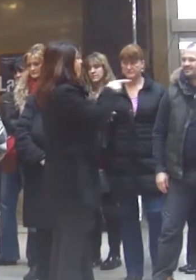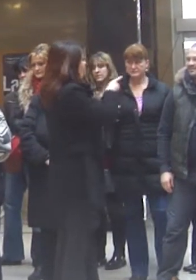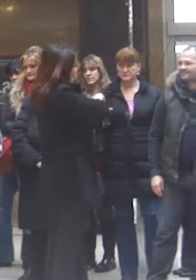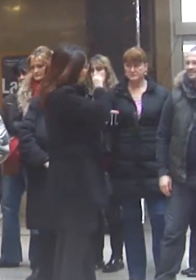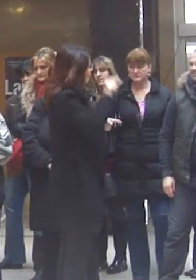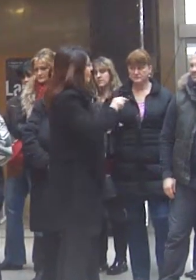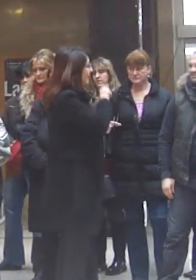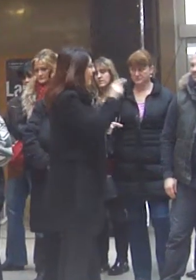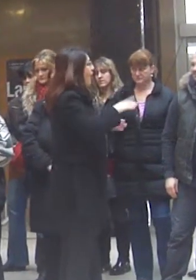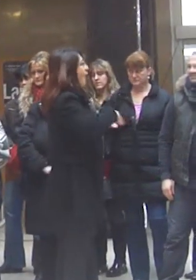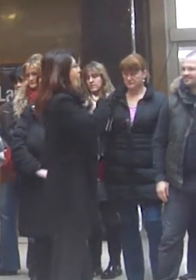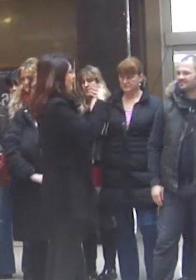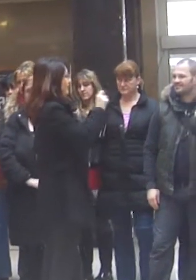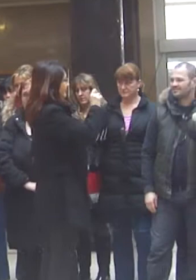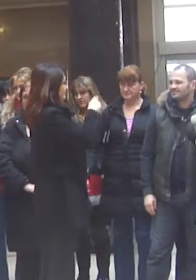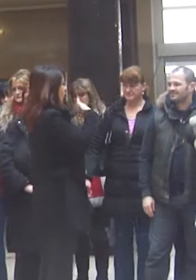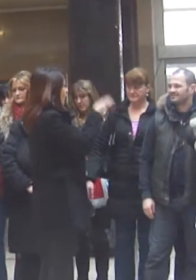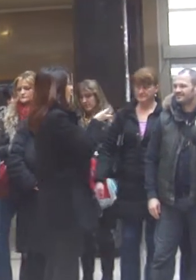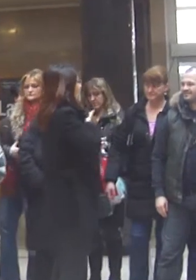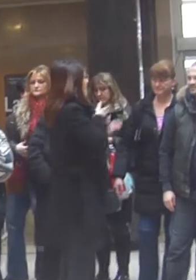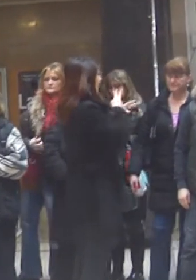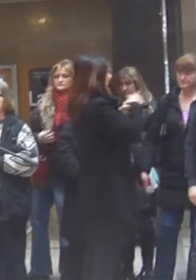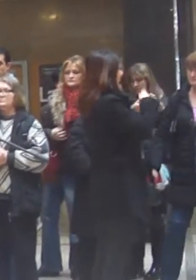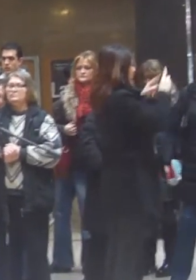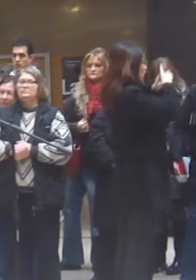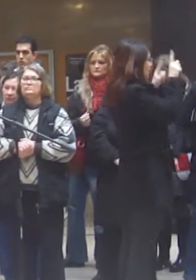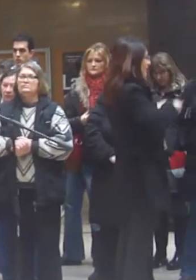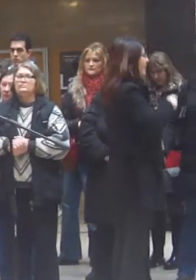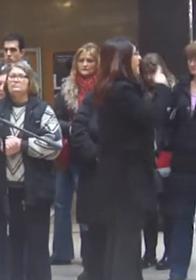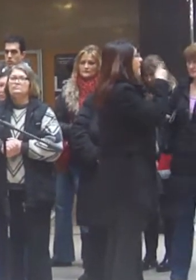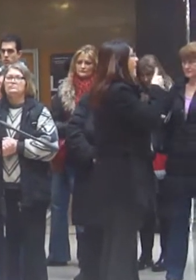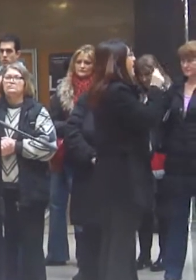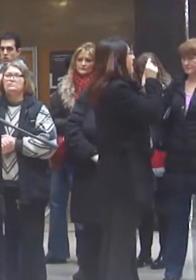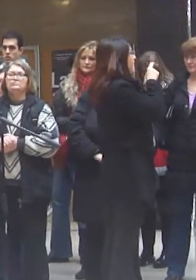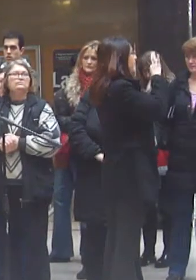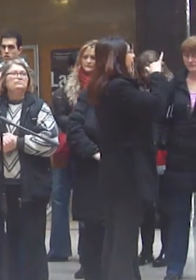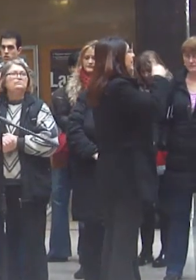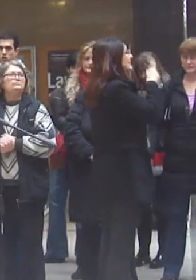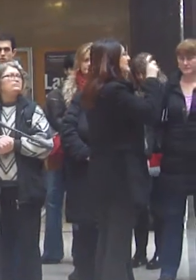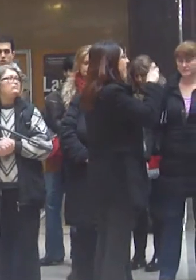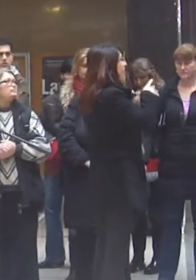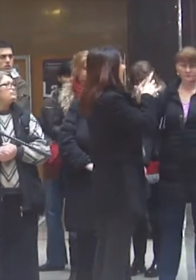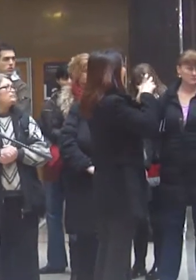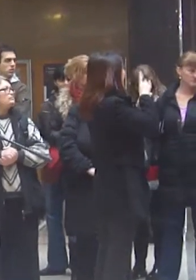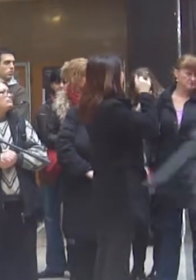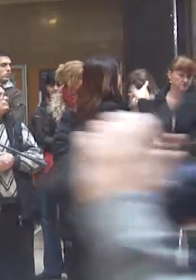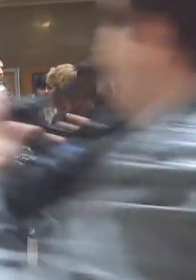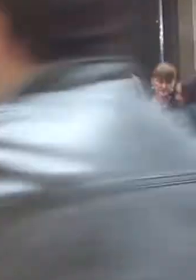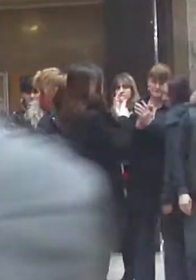pa će vam biti uručena rješenja. Prvo je Pejica Dijana.